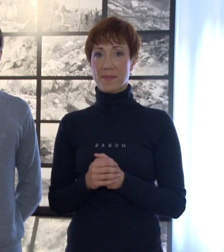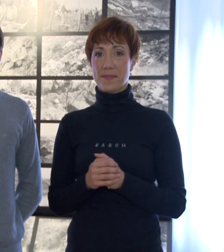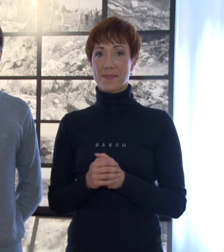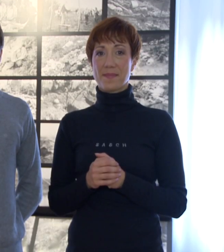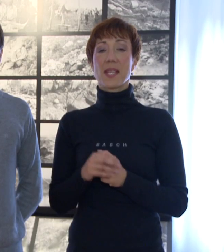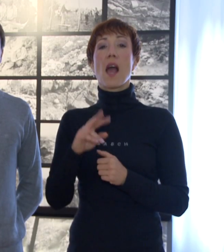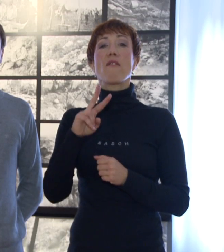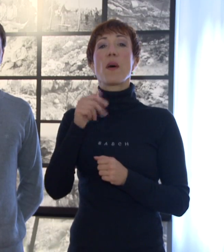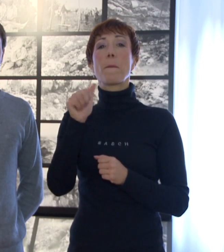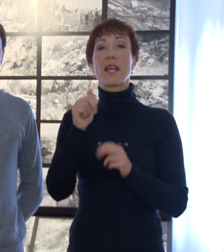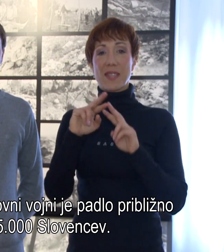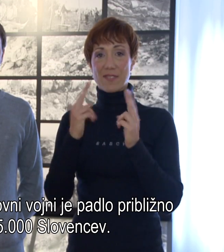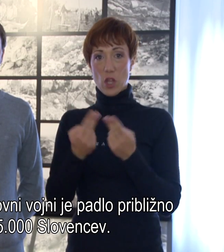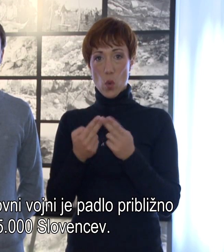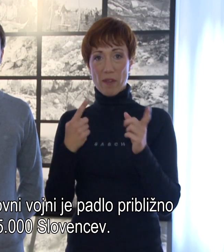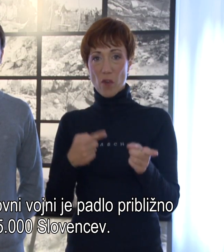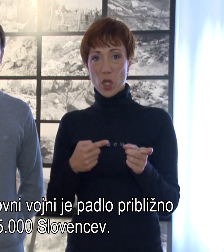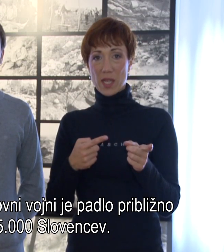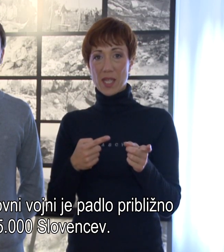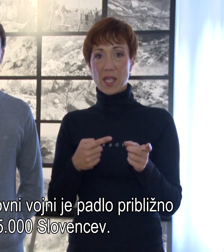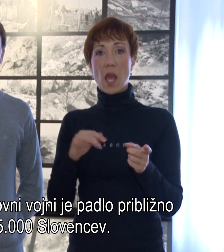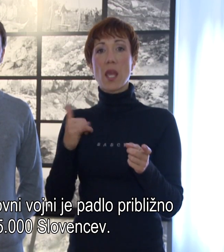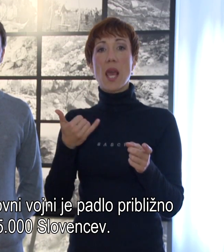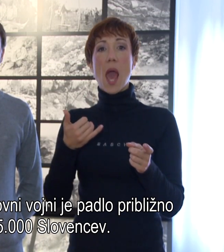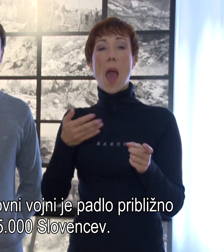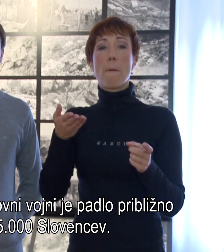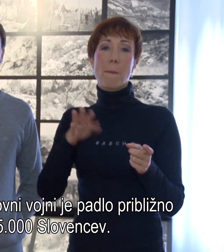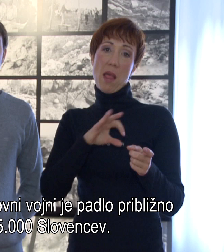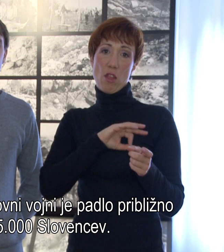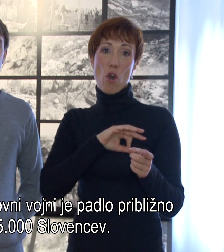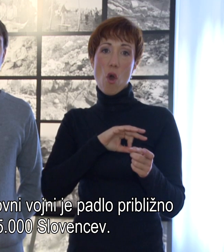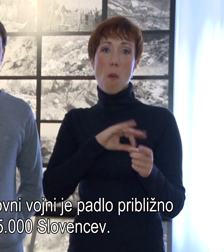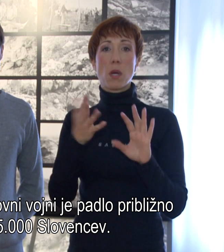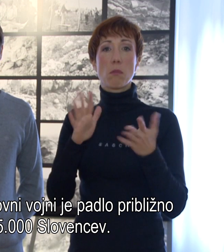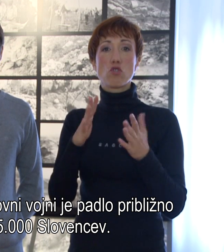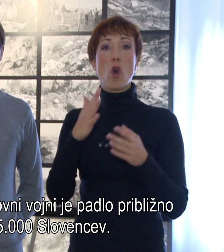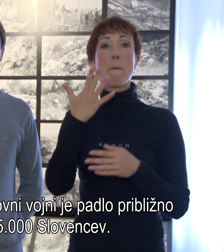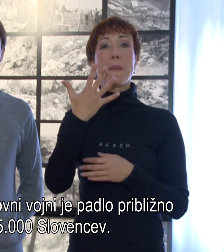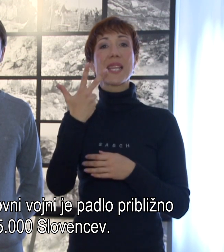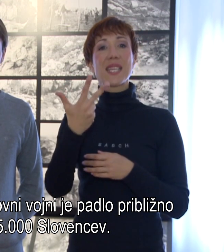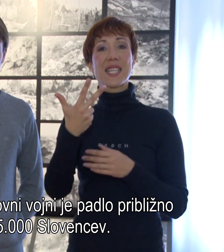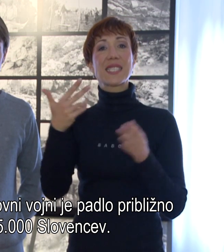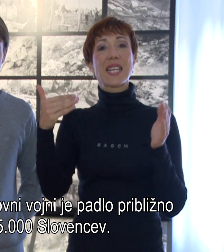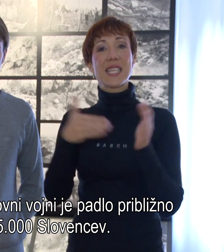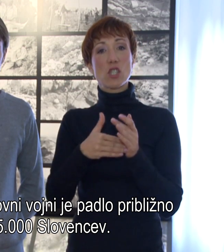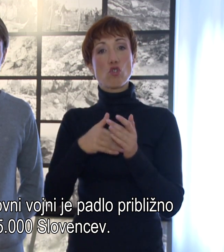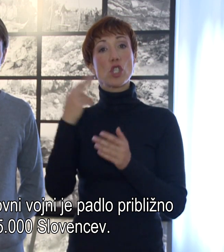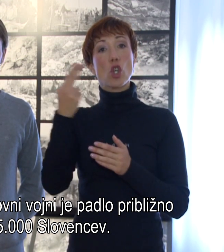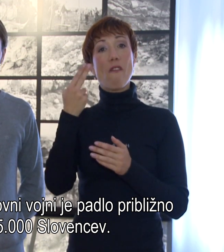V prvi svetovni vojni je padlo približno 35.000 Slovencev.